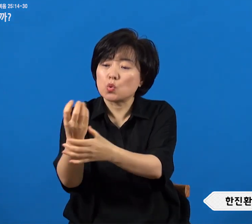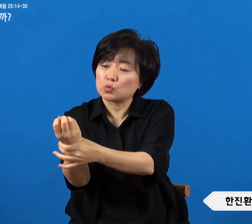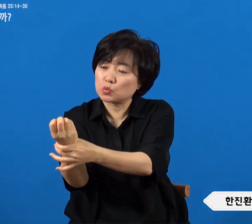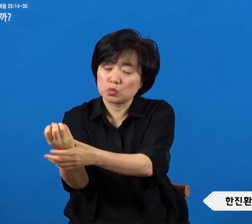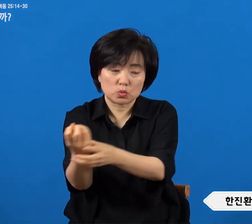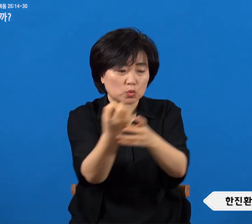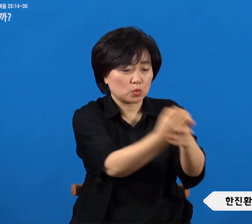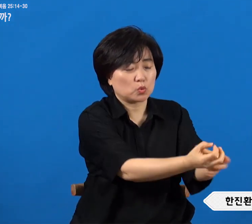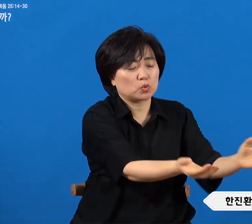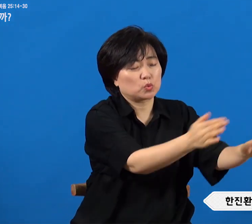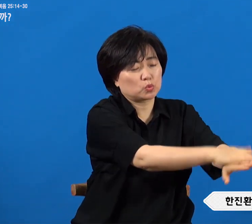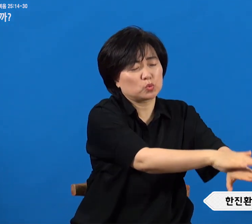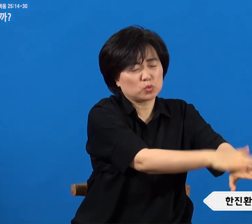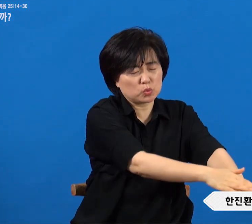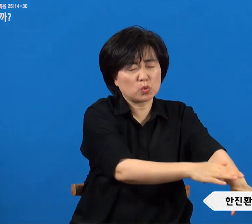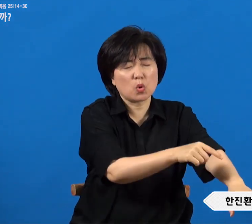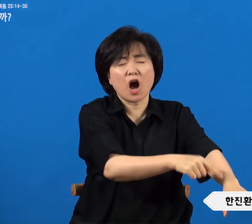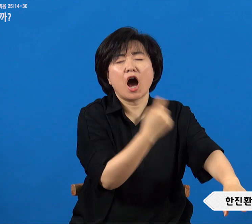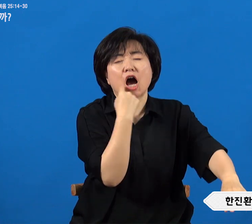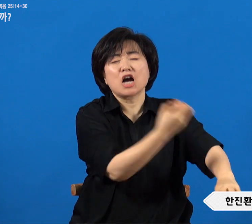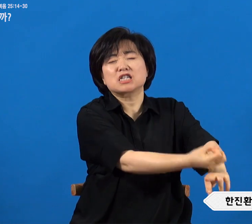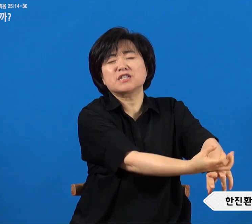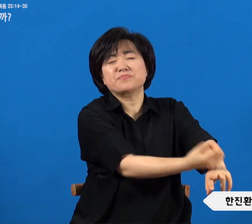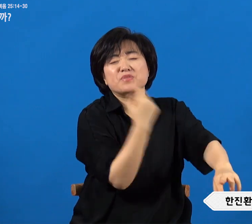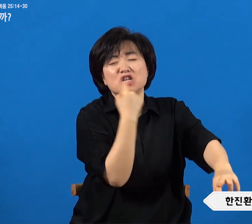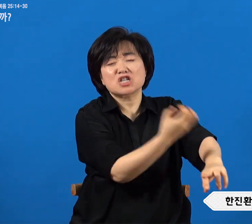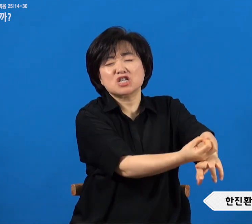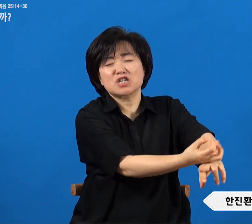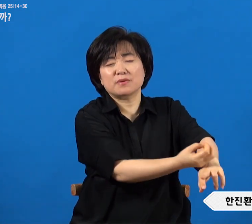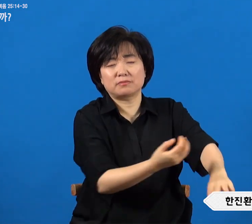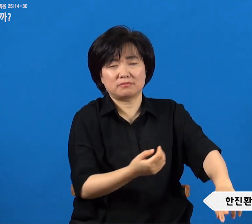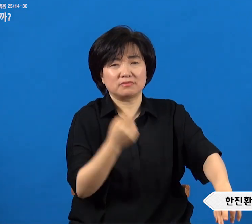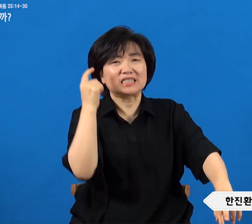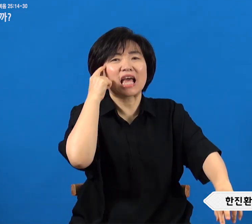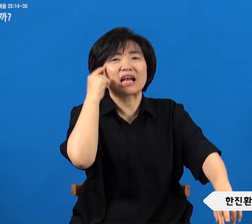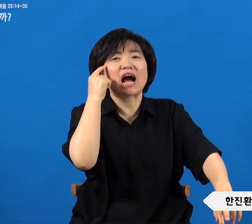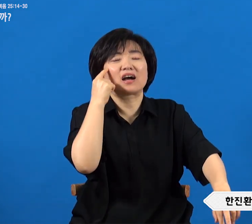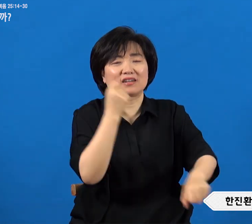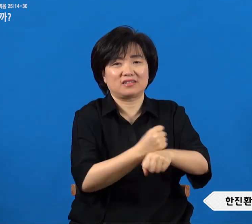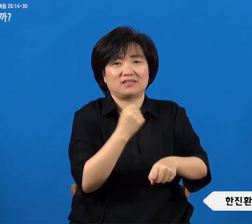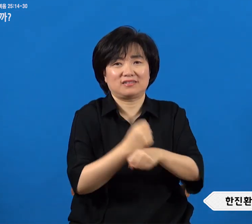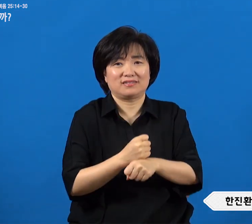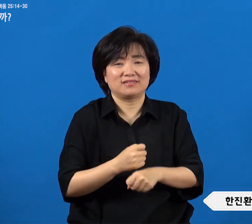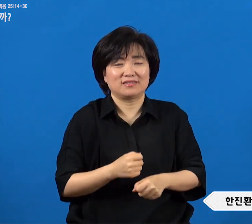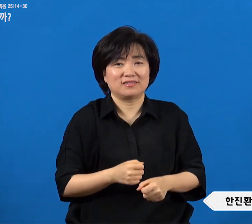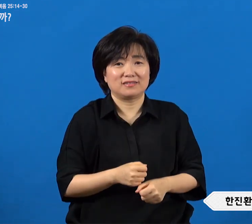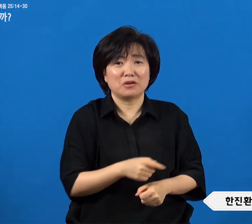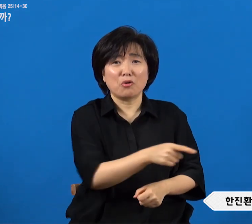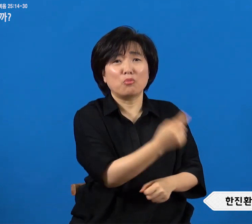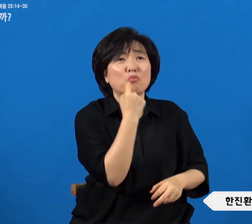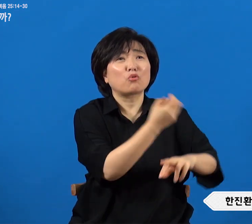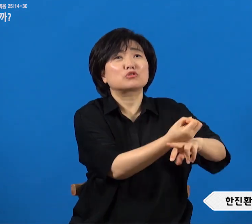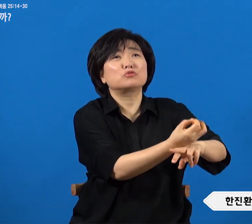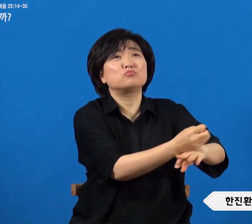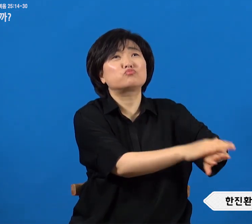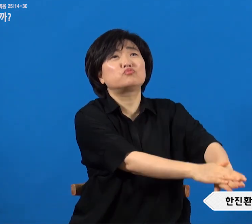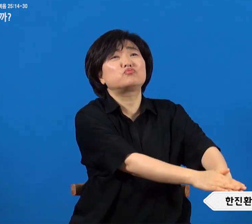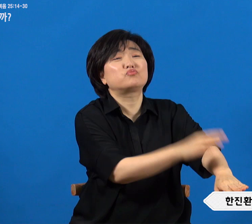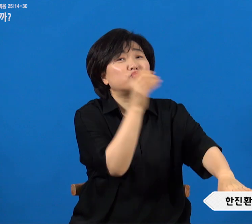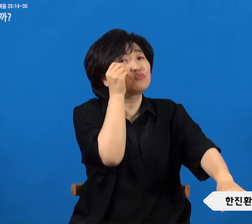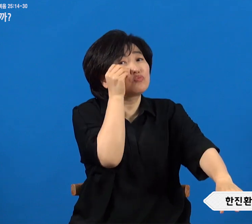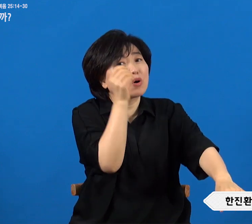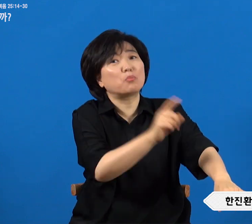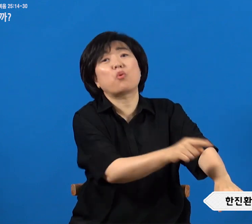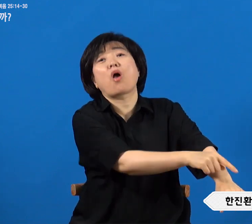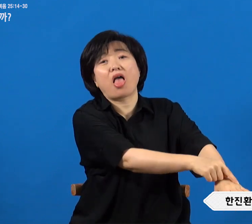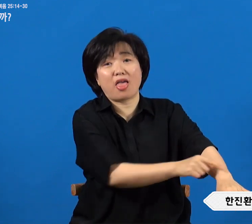금덩어리가 묻혀 있다고 생각하세요. 그러면 마음이 좀 가라앉을 겁니다. 당신은 거기에 금덩어리를 숨겨놓고